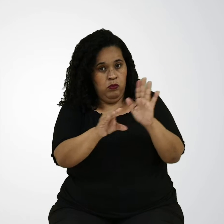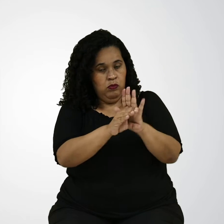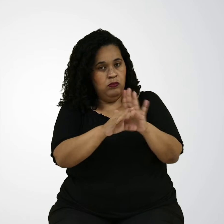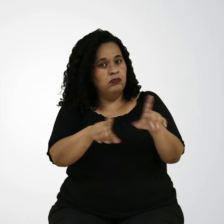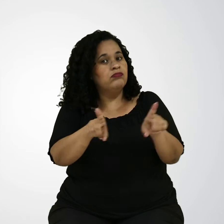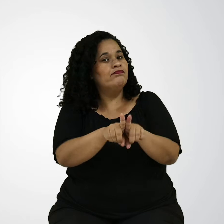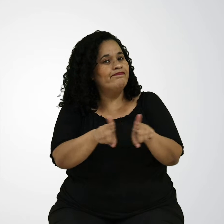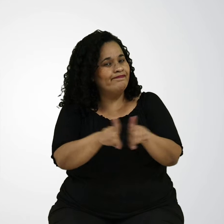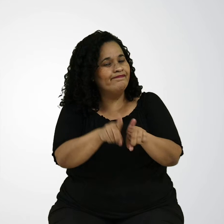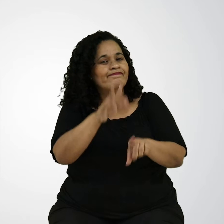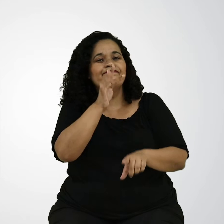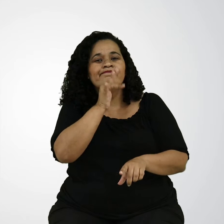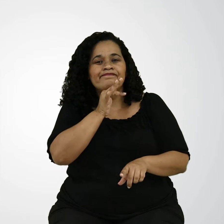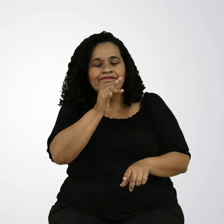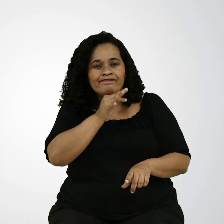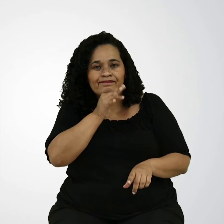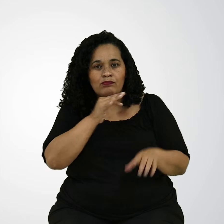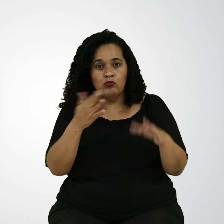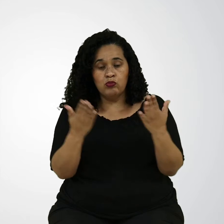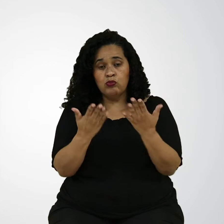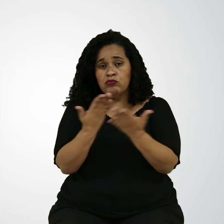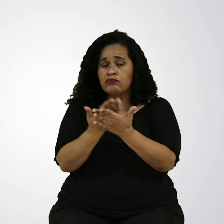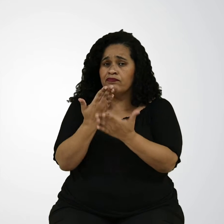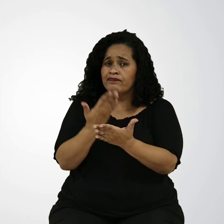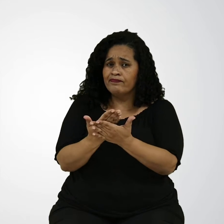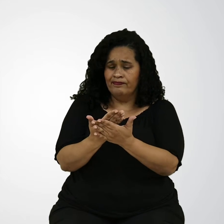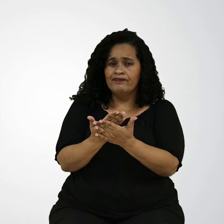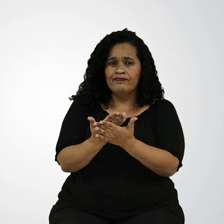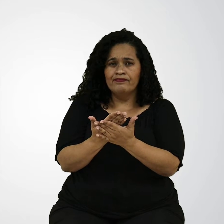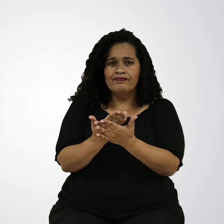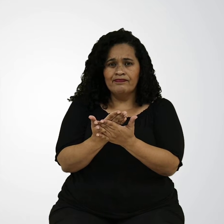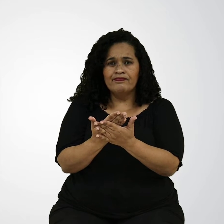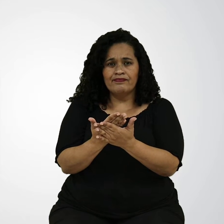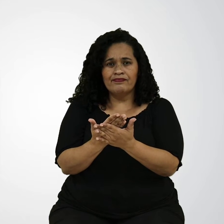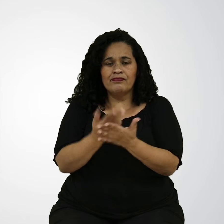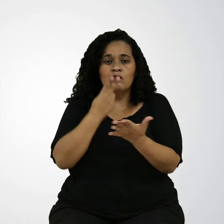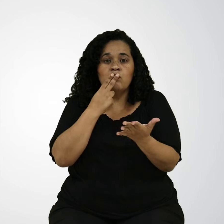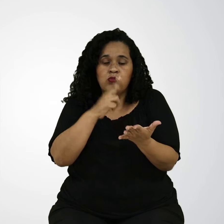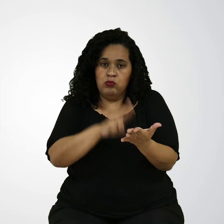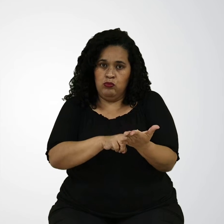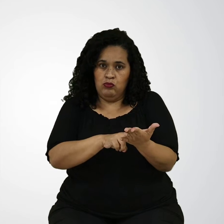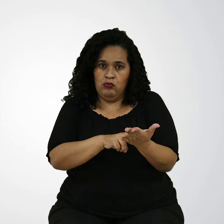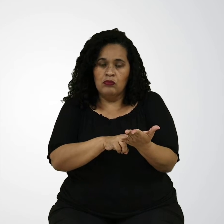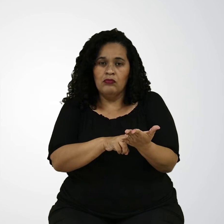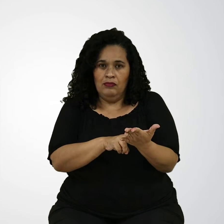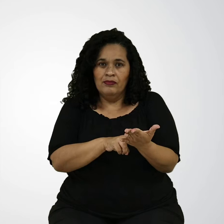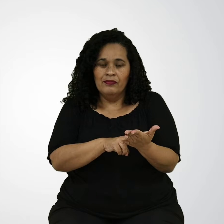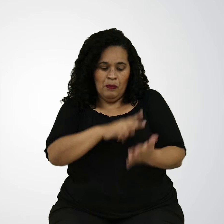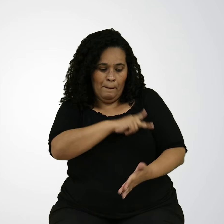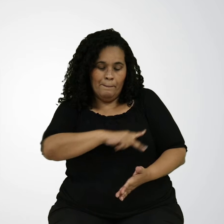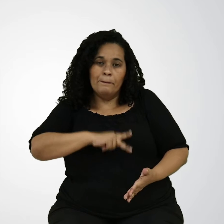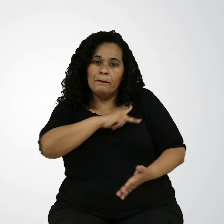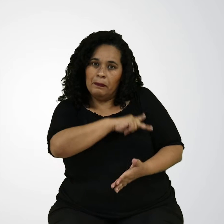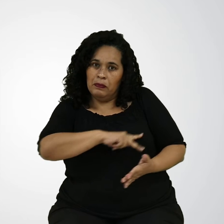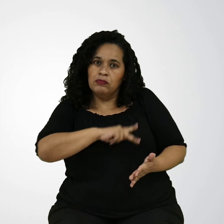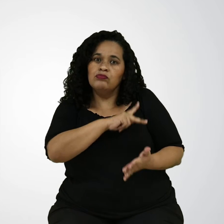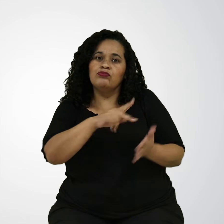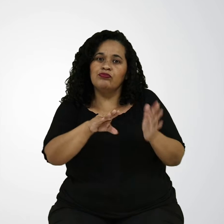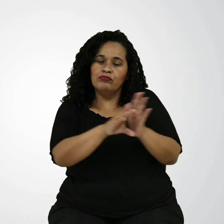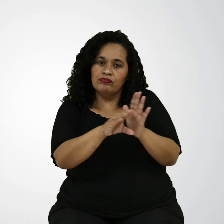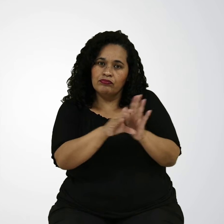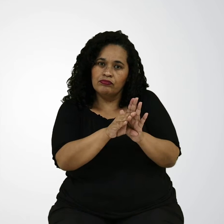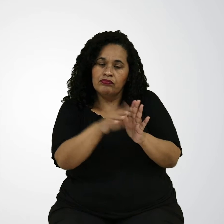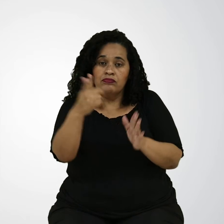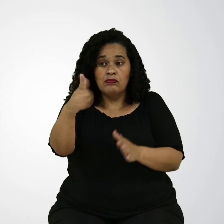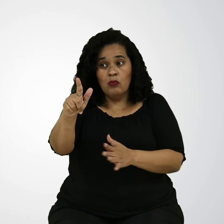Filemon. Hoje nós vamos estudar o último trecho da carta de Paulo a Colossenses e na próxima